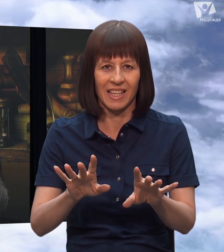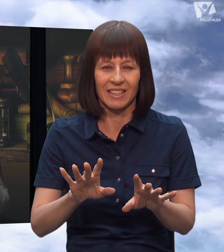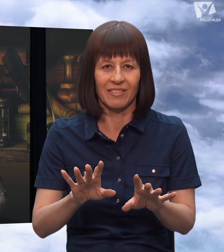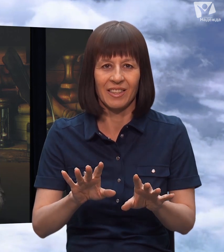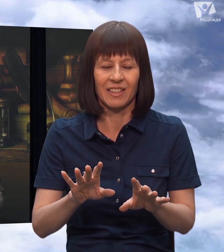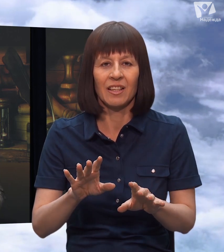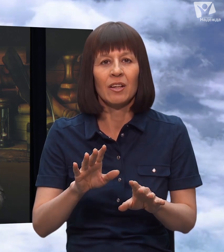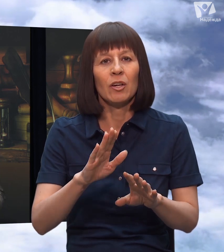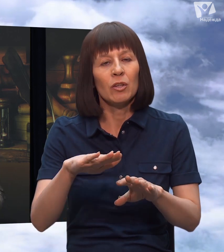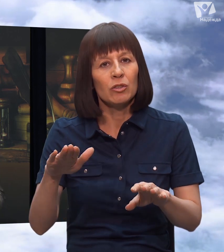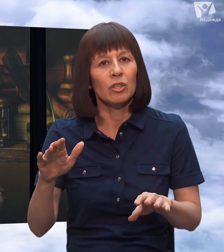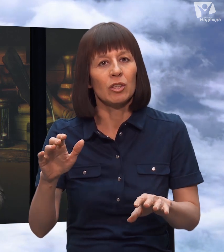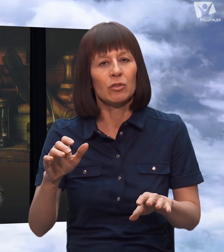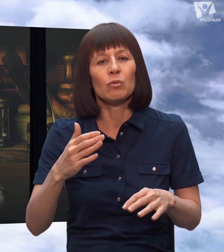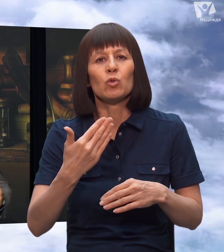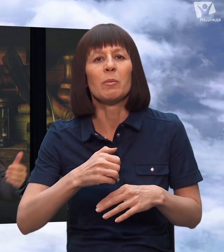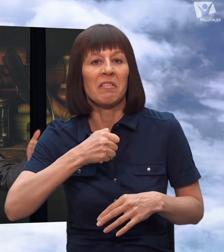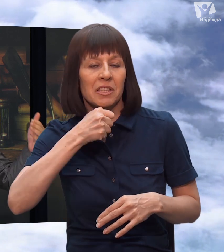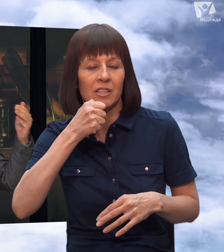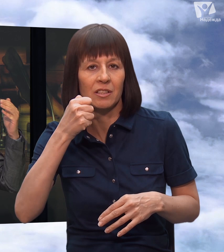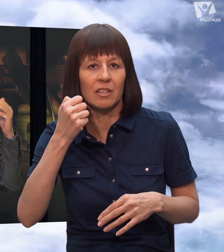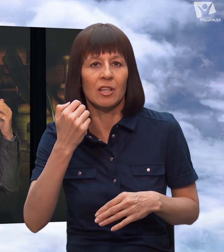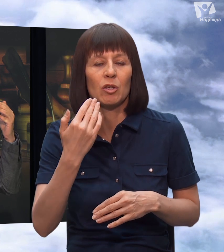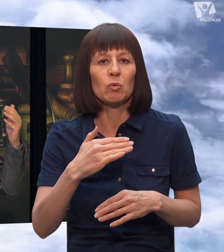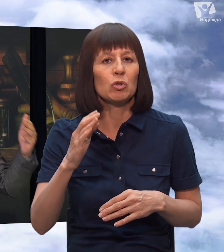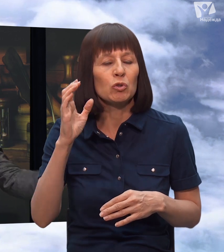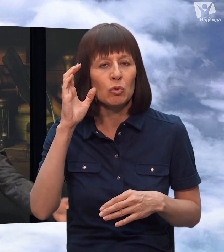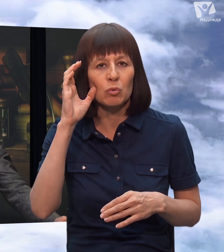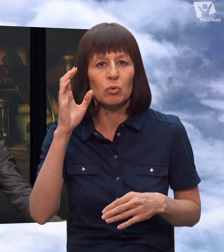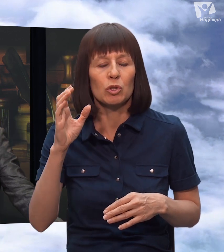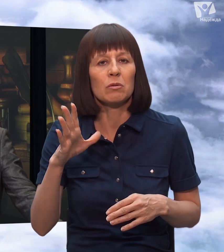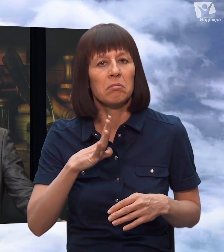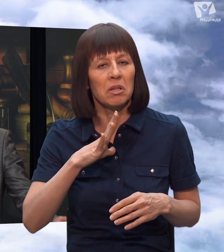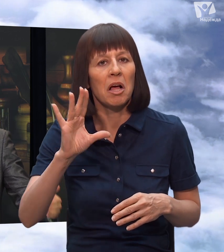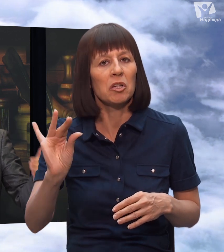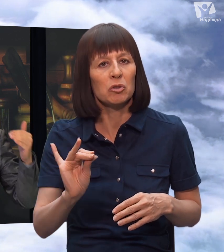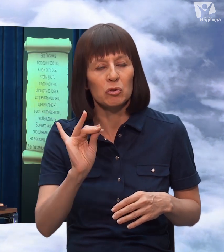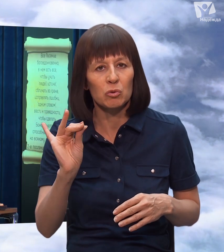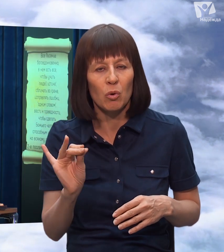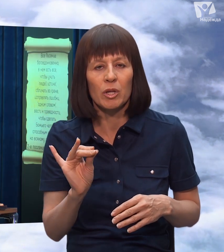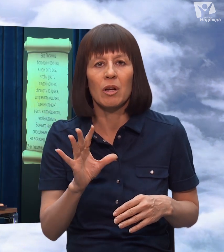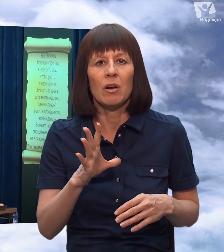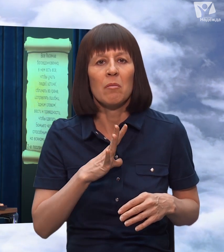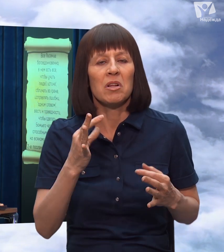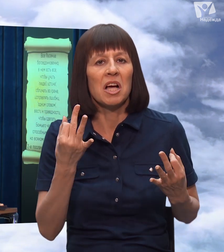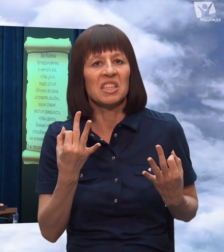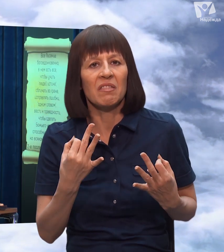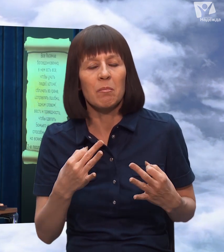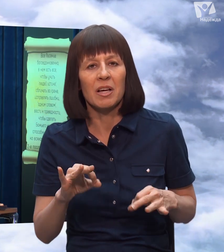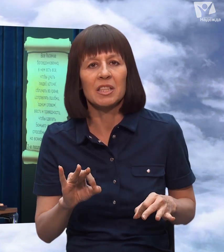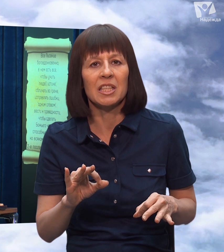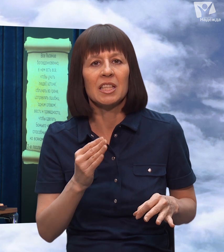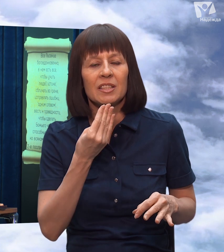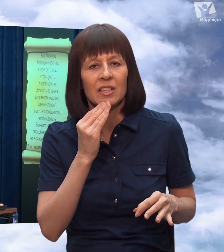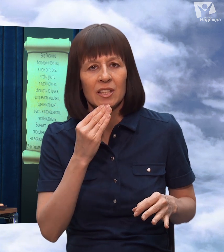было историй для них это уже было чем-то прошлым то что происходило по большей части не с